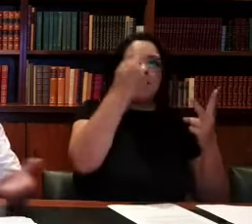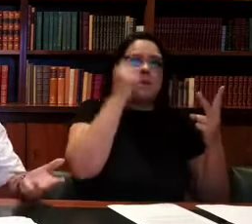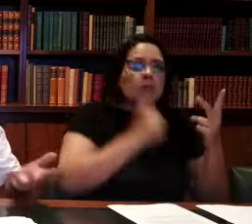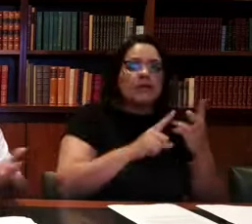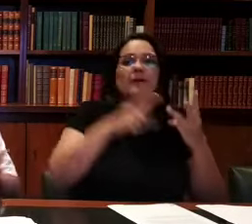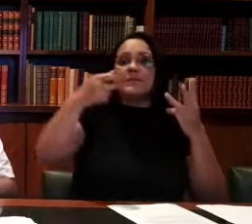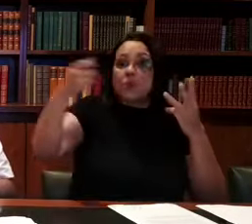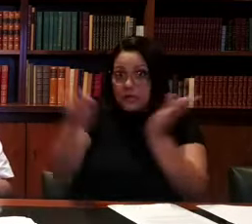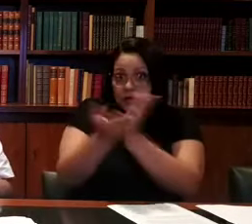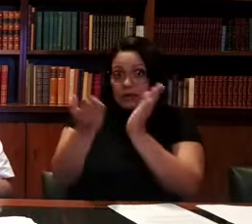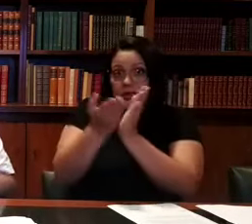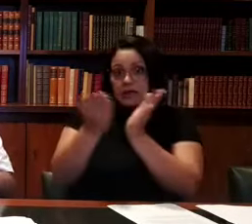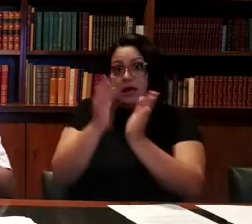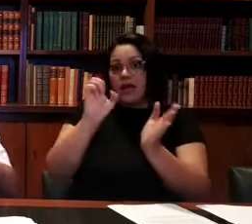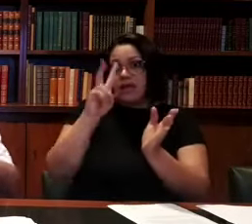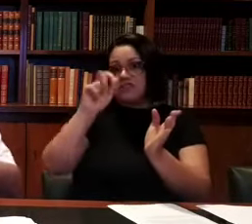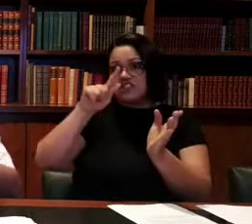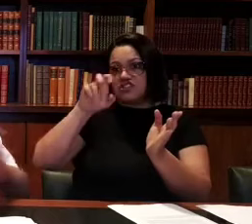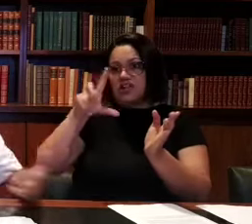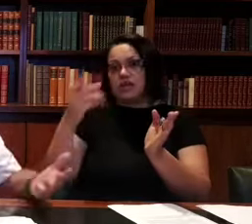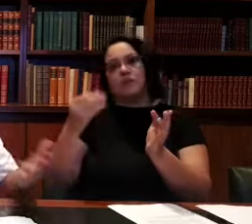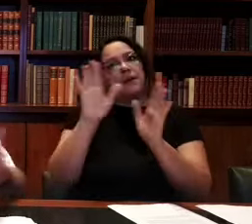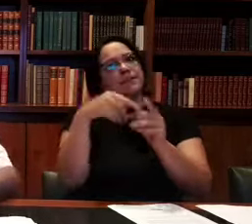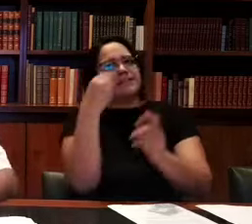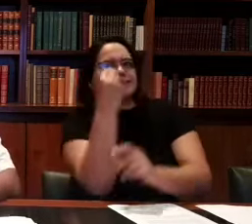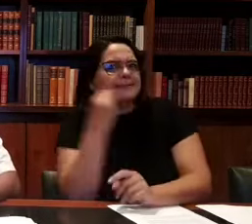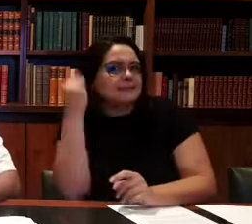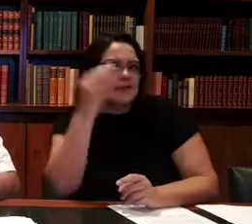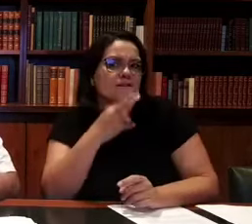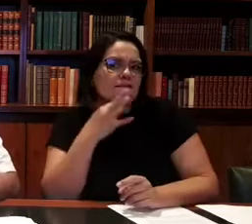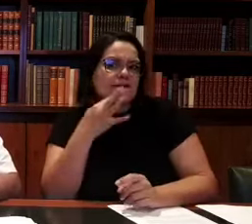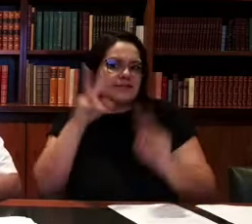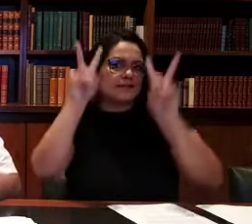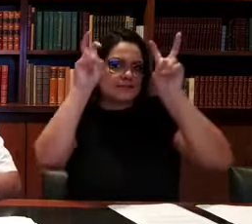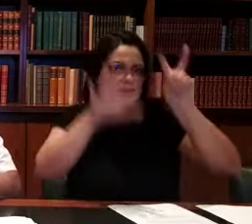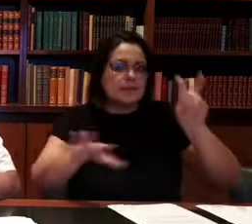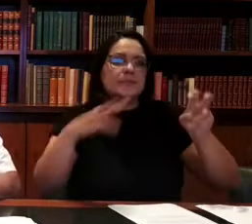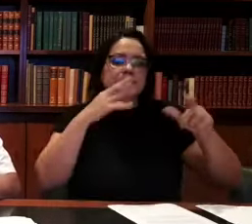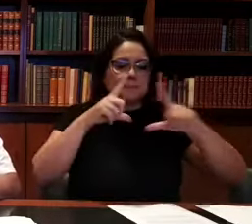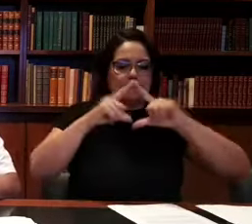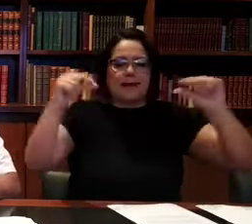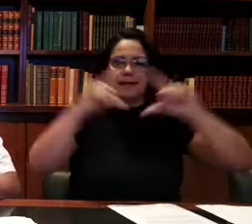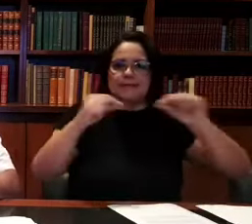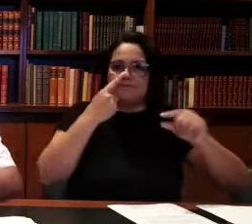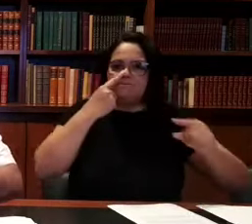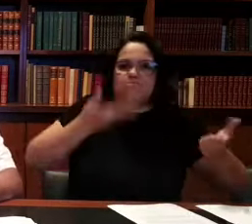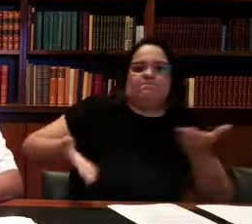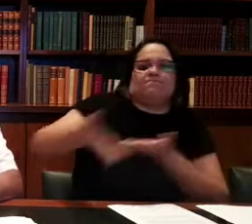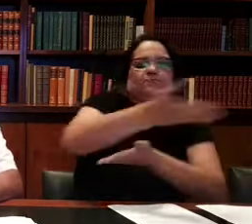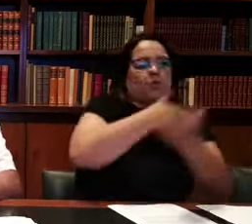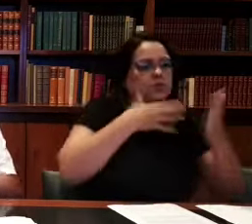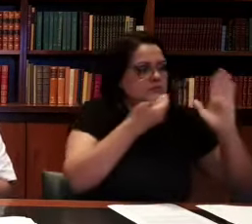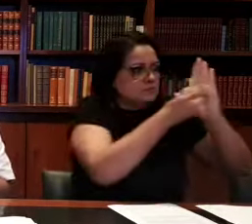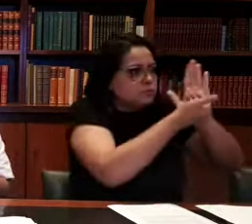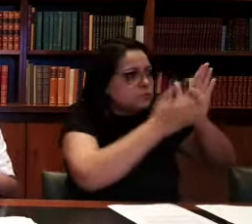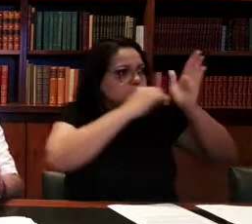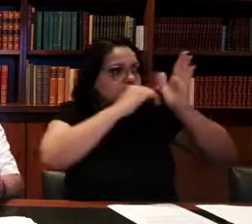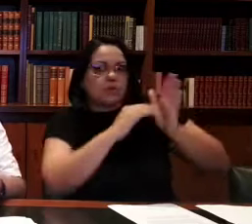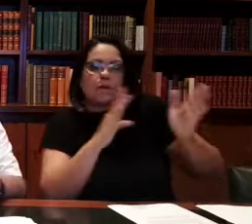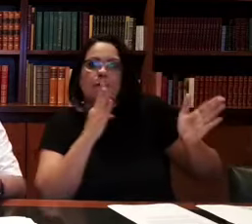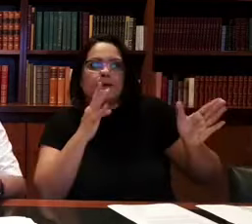e tem que ter conhecimento de causa também eu entendi transitar em Brasília que tem que conhecer jeito do supremo conhecer o Parlamento